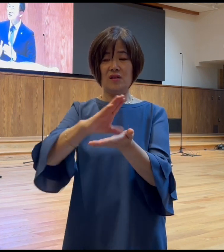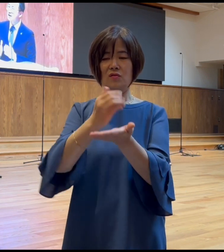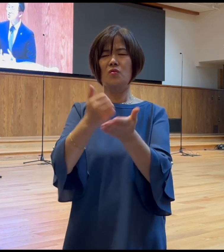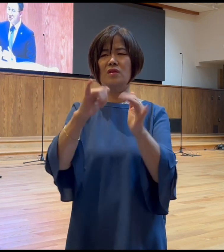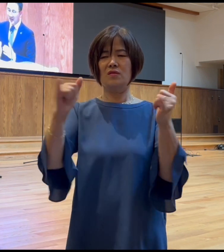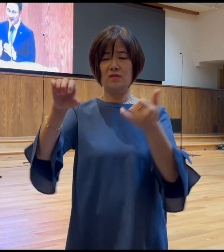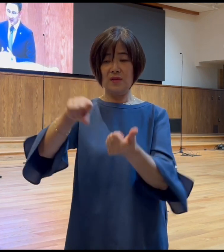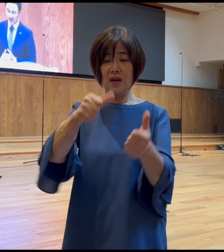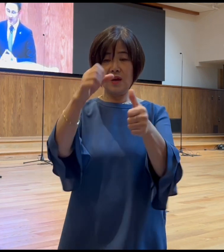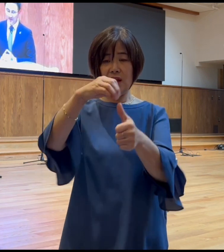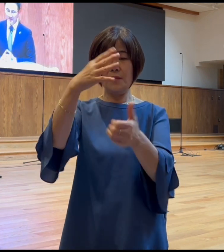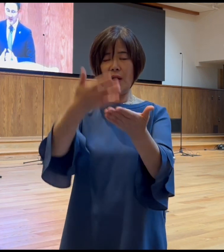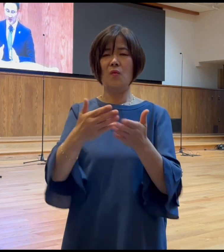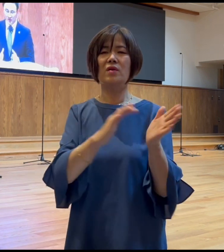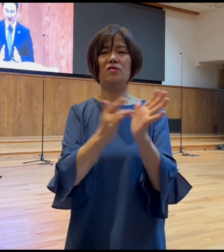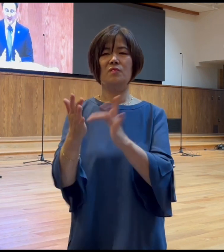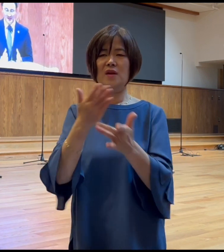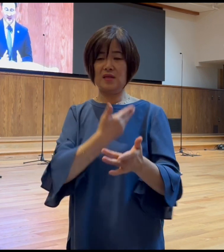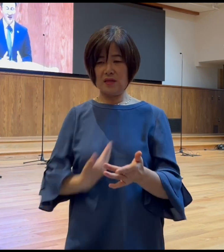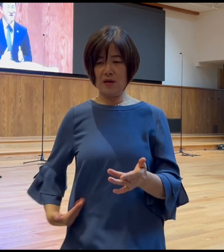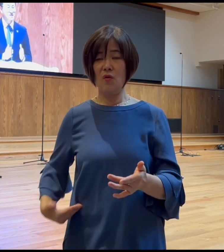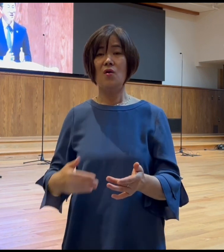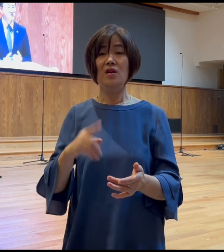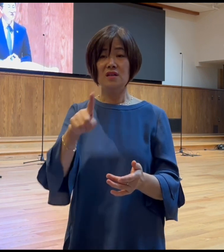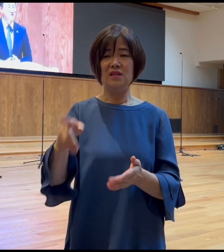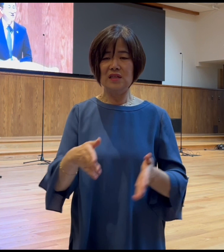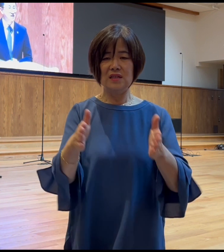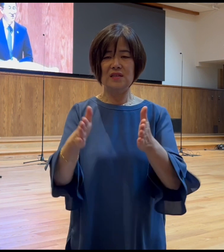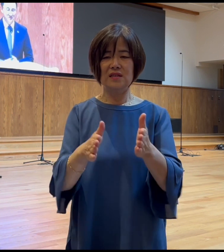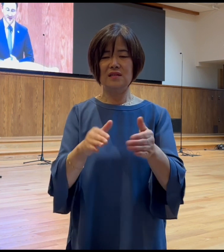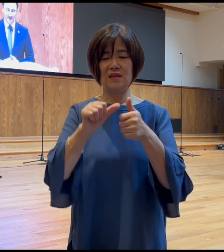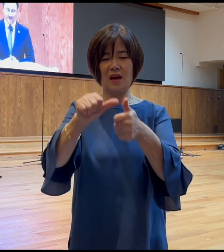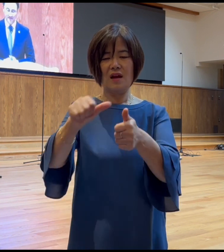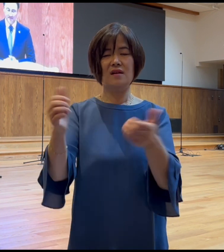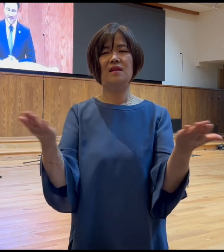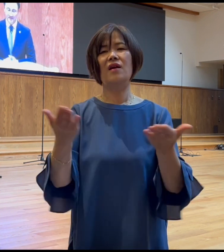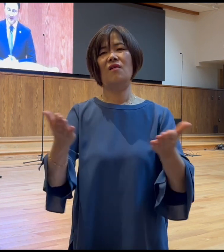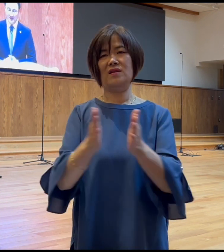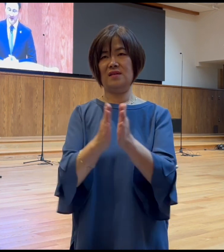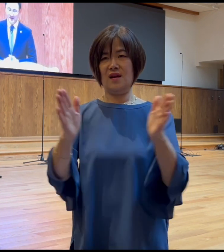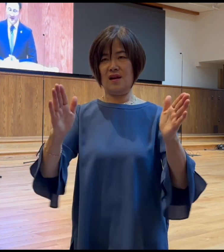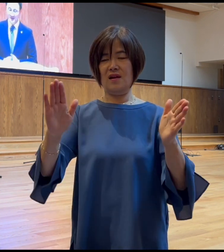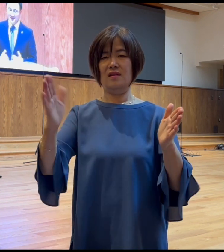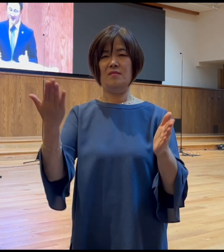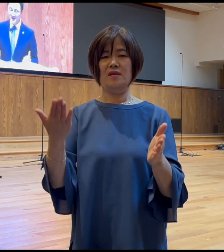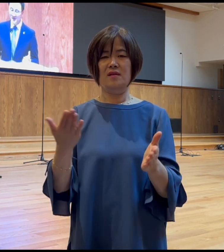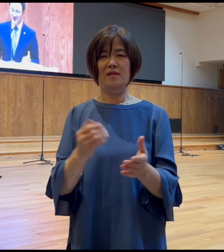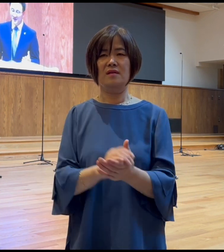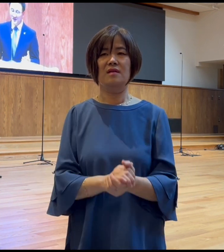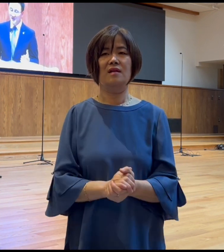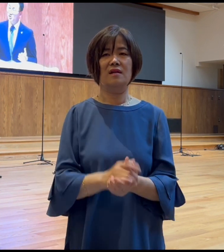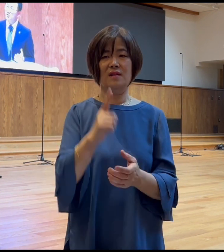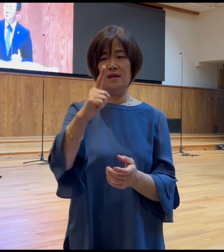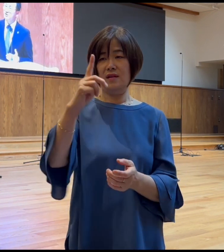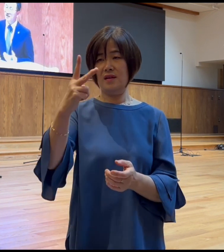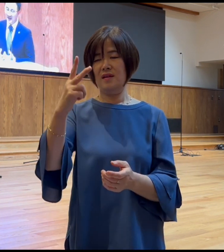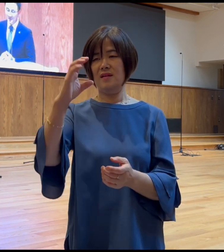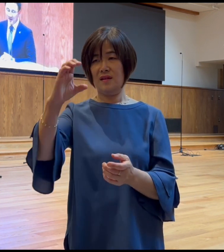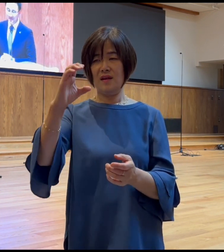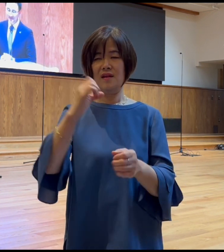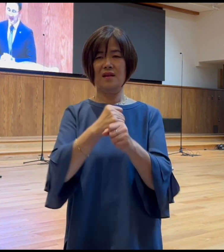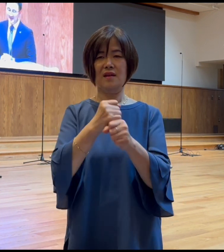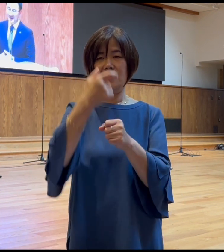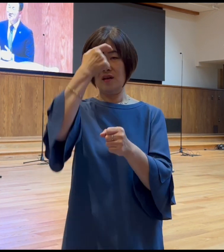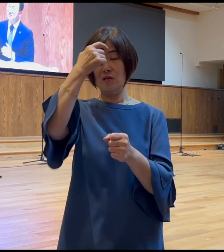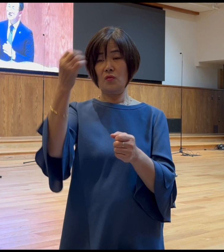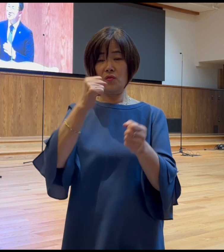받고 예수님의 제자로 그분의 길을 따라 사역을 시작했습니다. 1, 2세기 기독교 문헌에